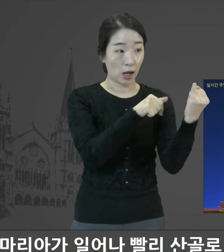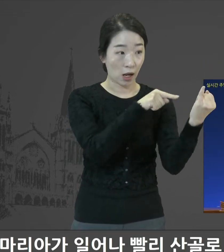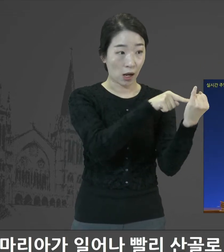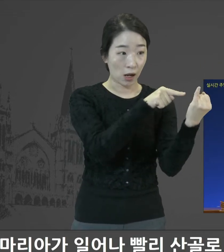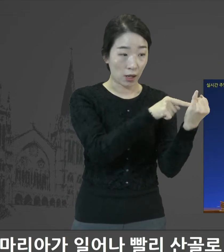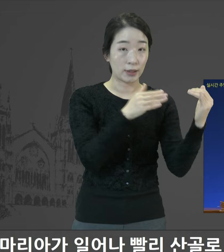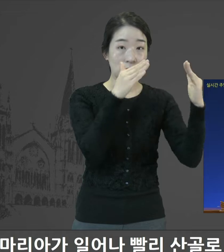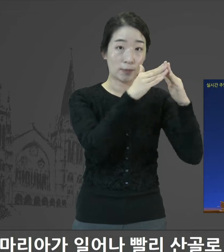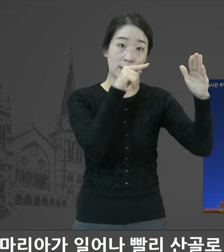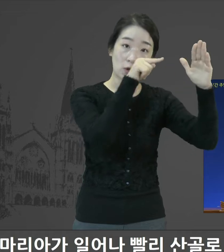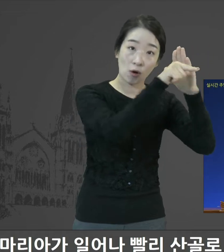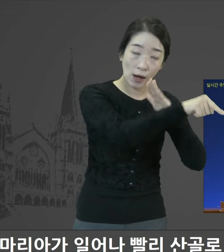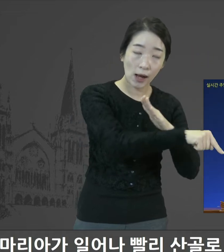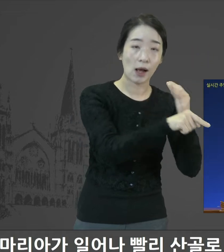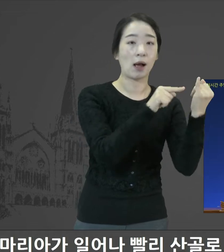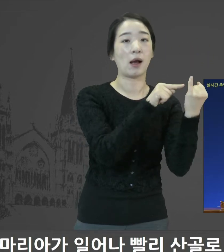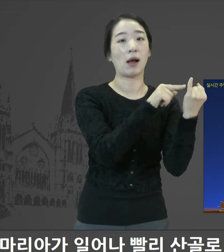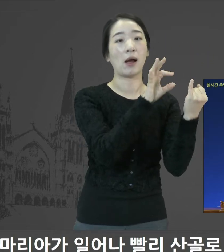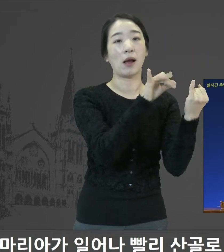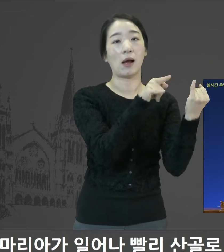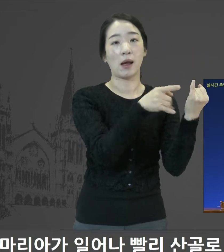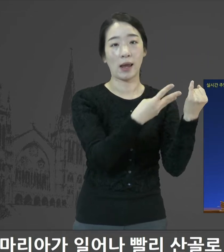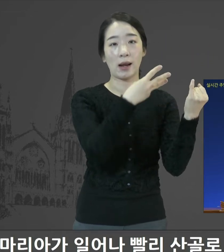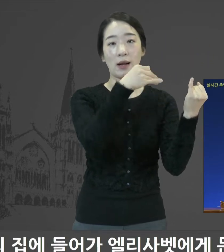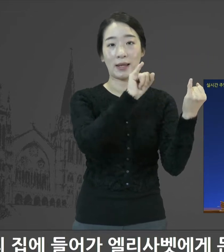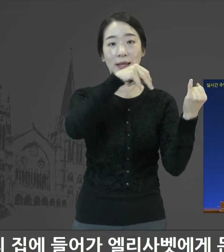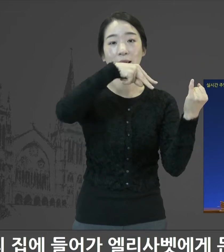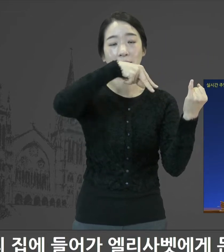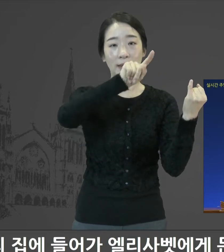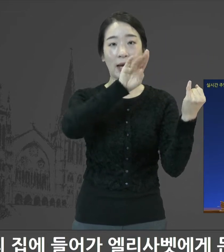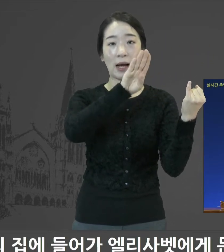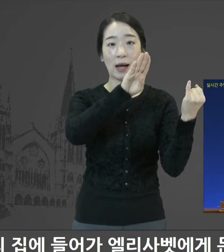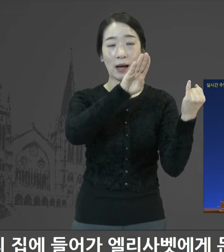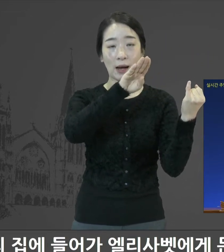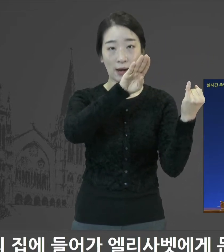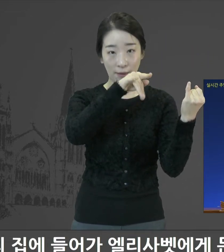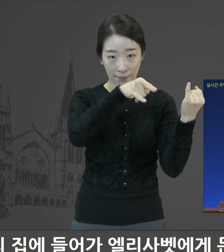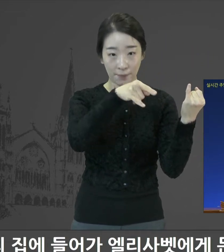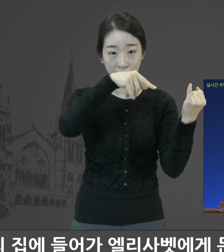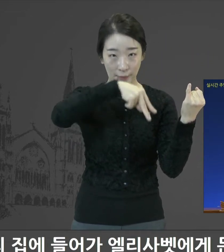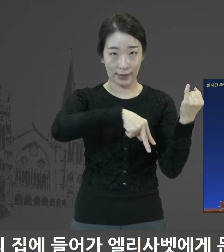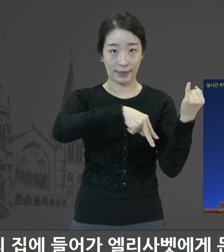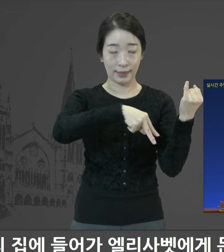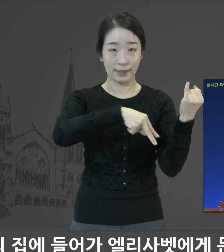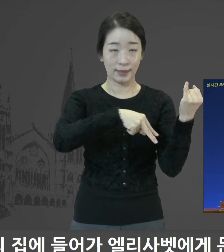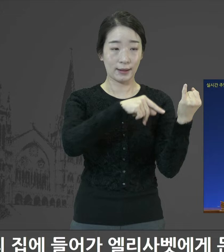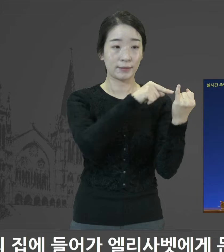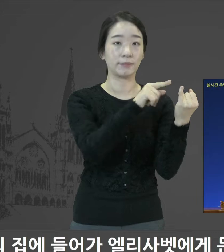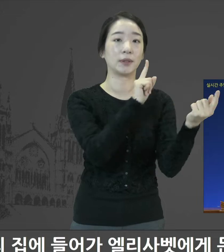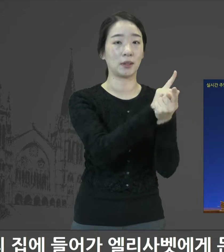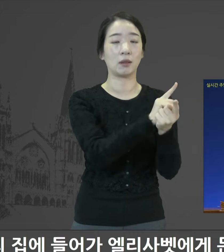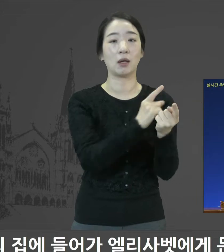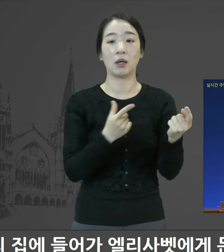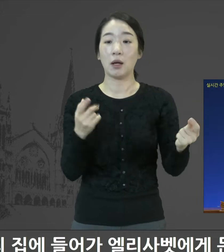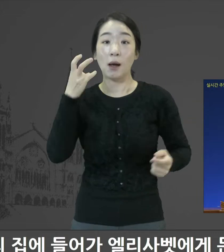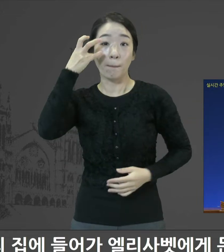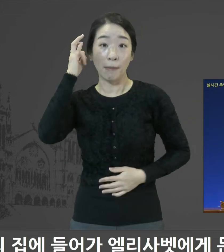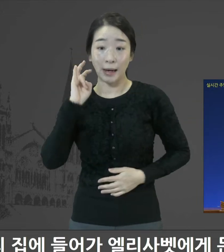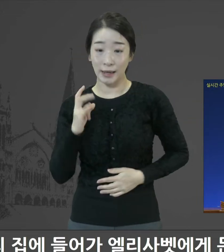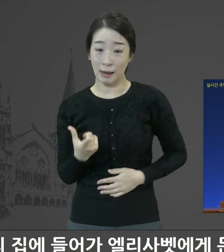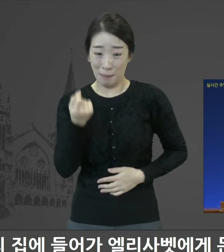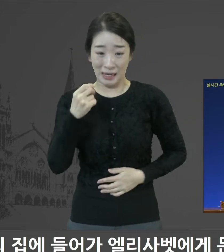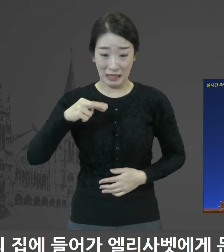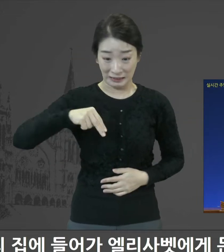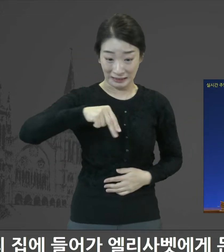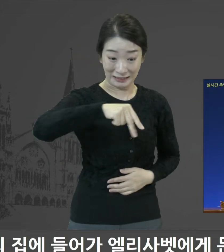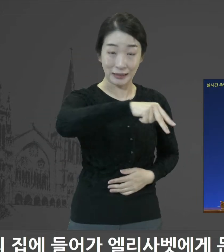엘리사벳에게 문안하니. 빨리라는 말은 이제 걸음을 빨리 걸었다 이런